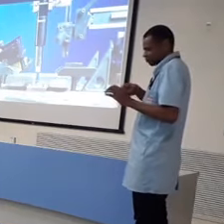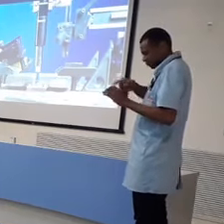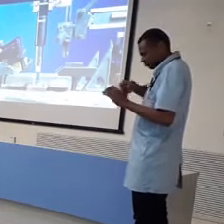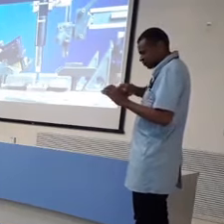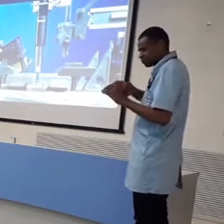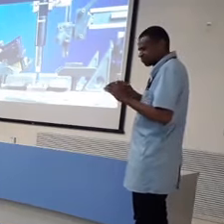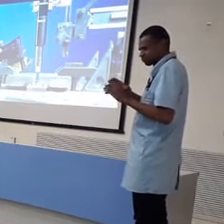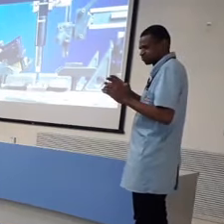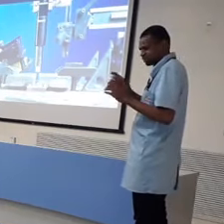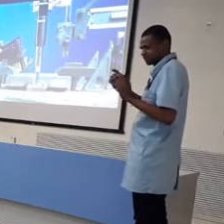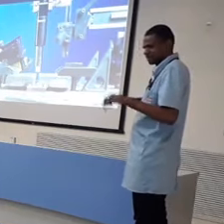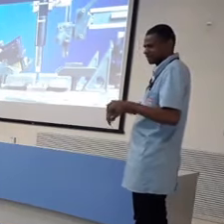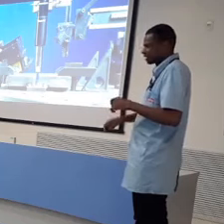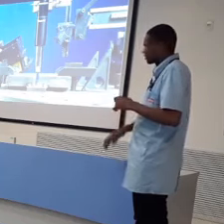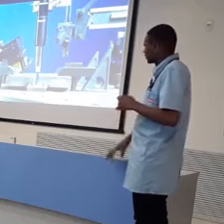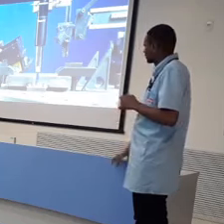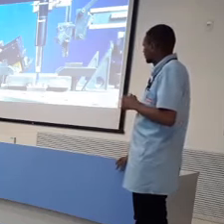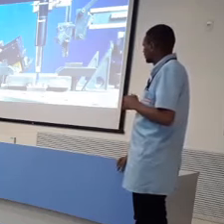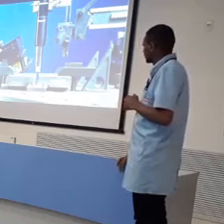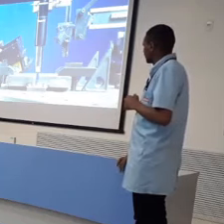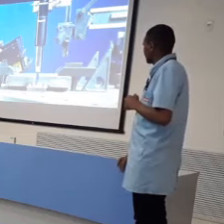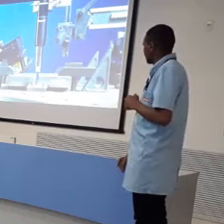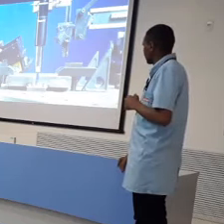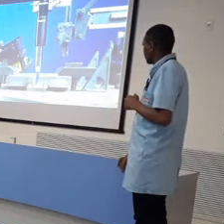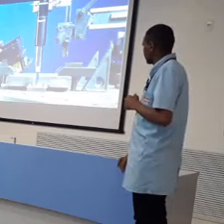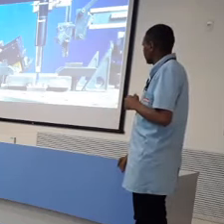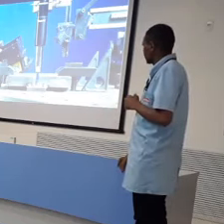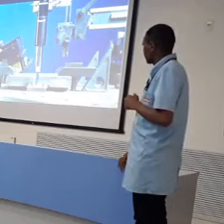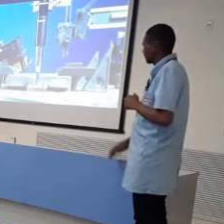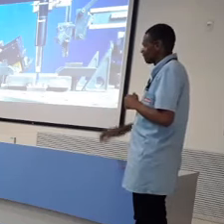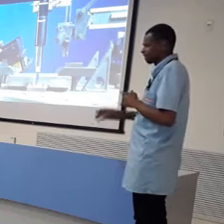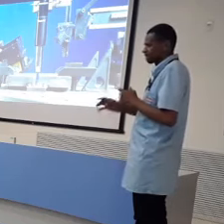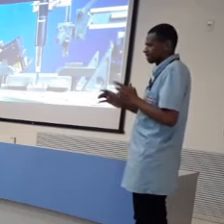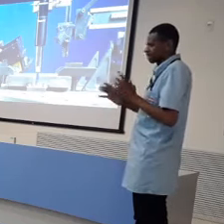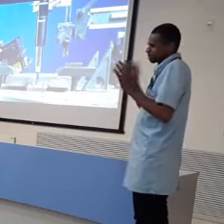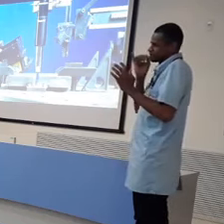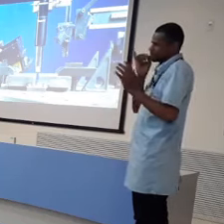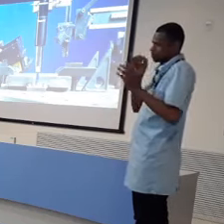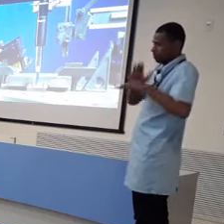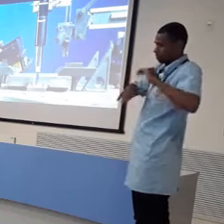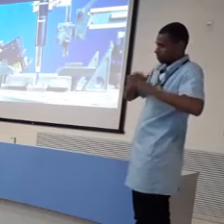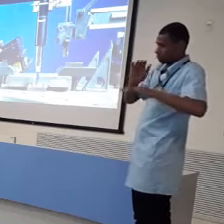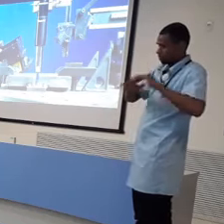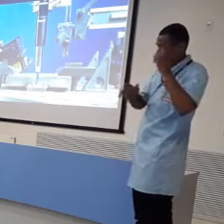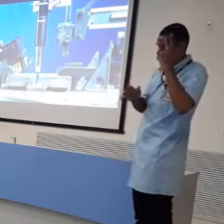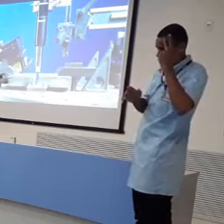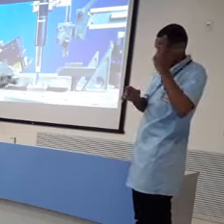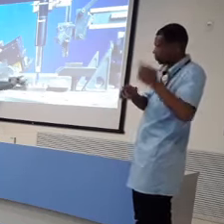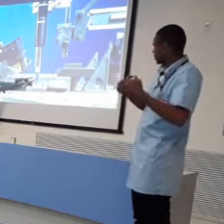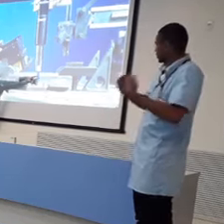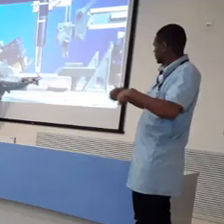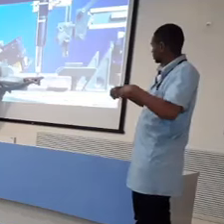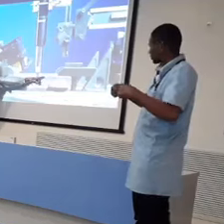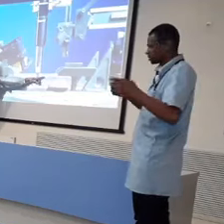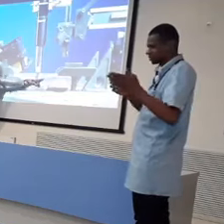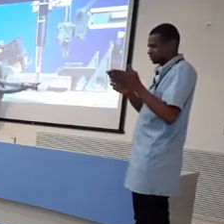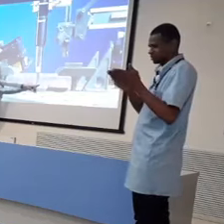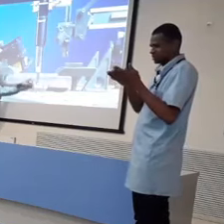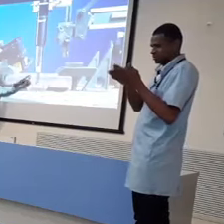Vou falar normalmente, porque não é normal, mas convencionalmente, como seria feita essa solda?